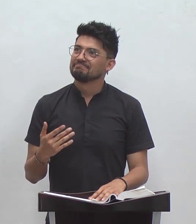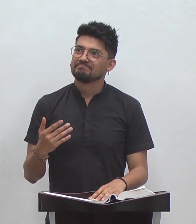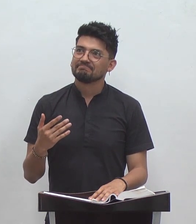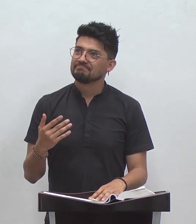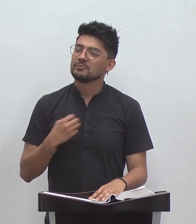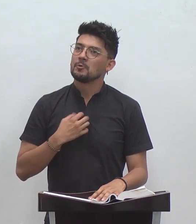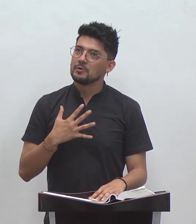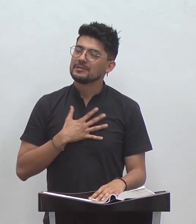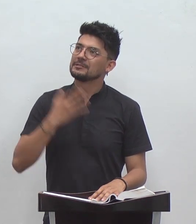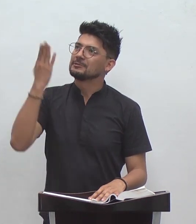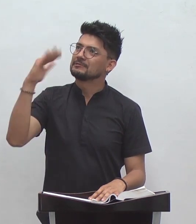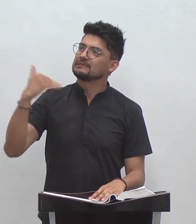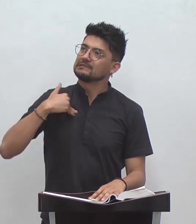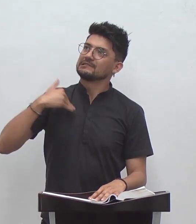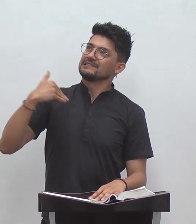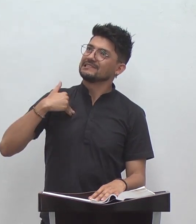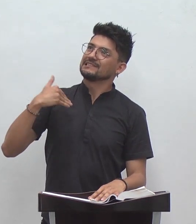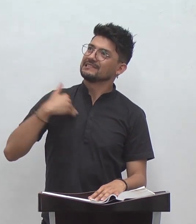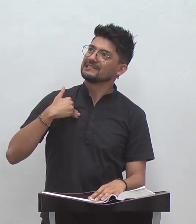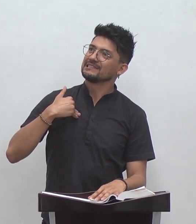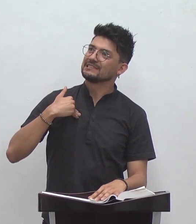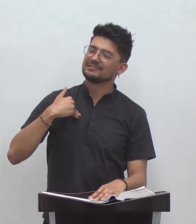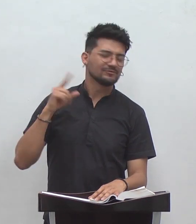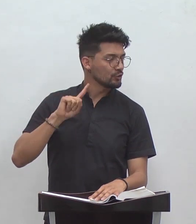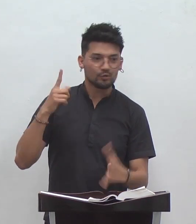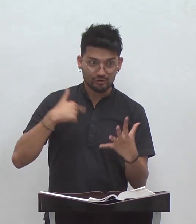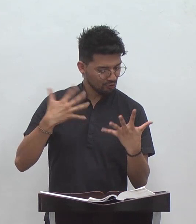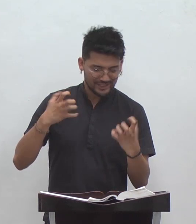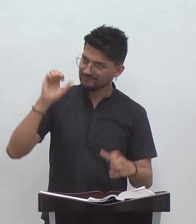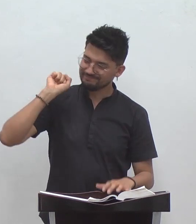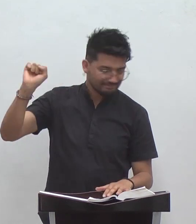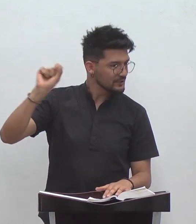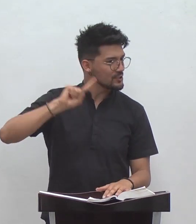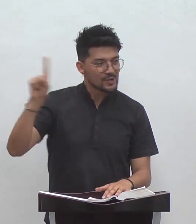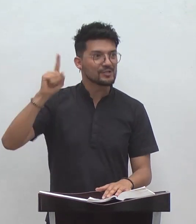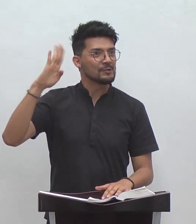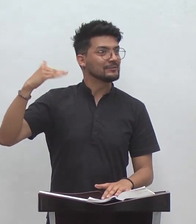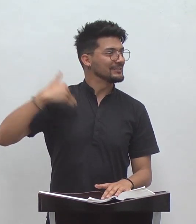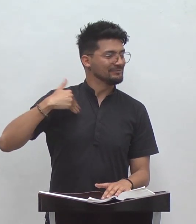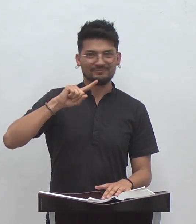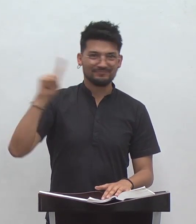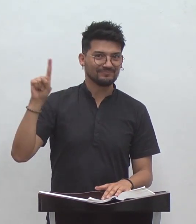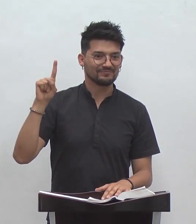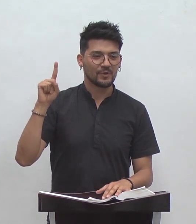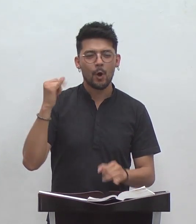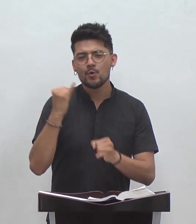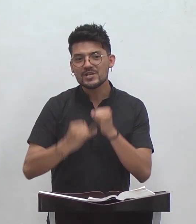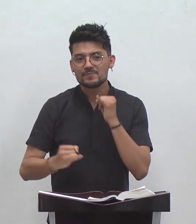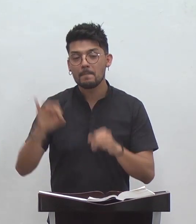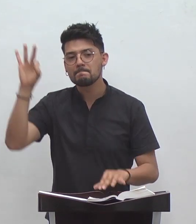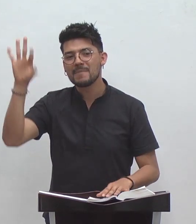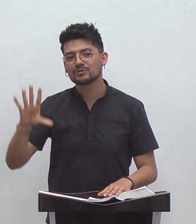Yo siento que esta también es una oportunidad de mí para responder al llamado porque yo me he negado a ese llamado.